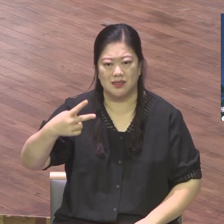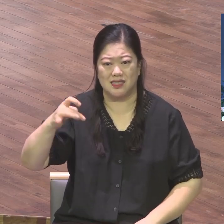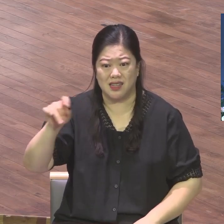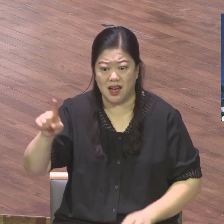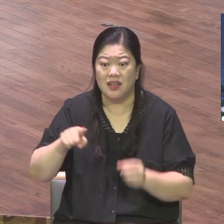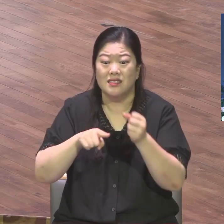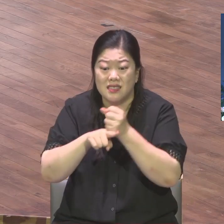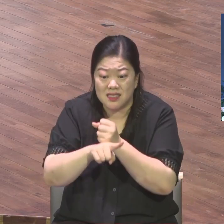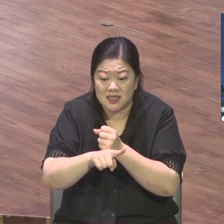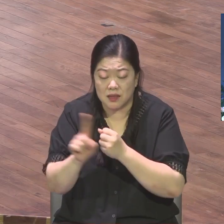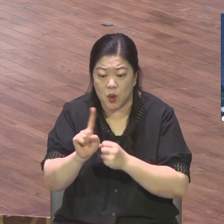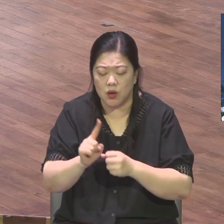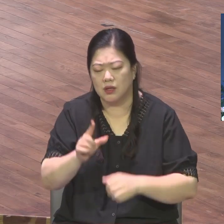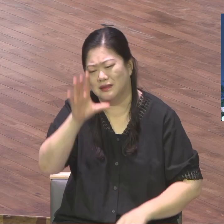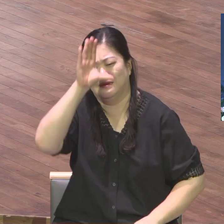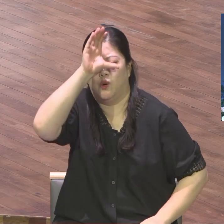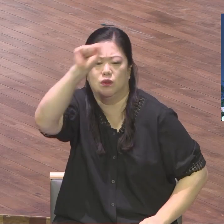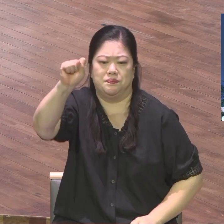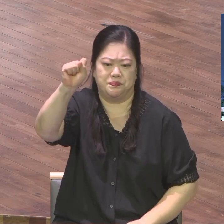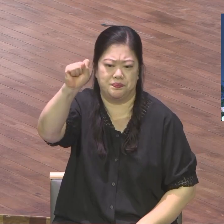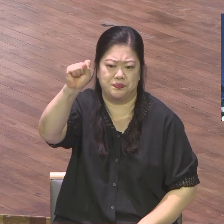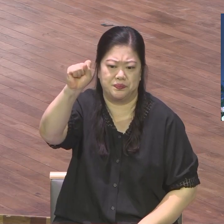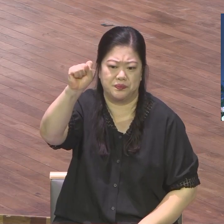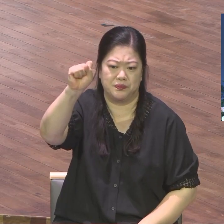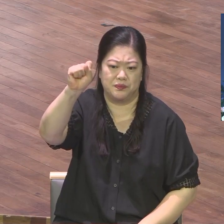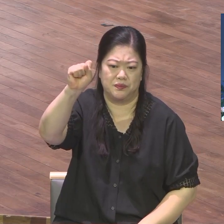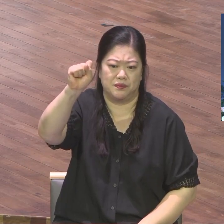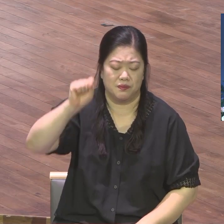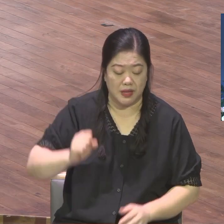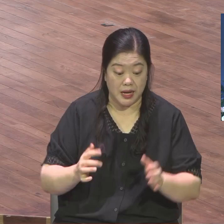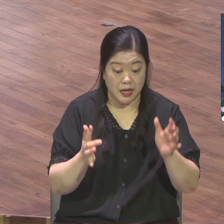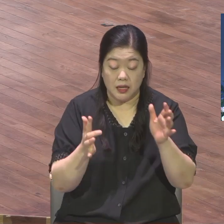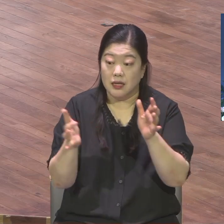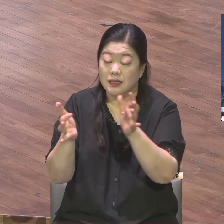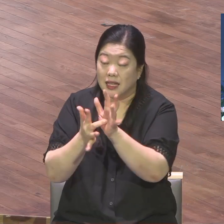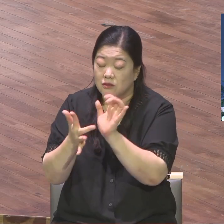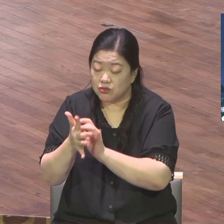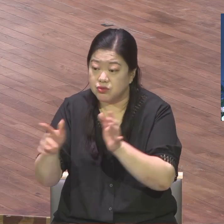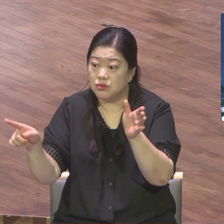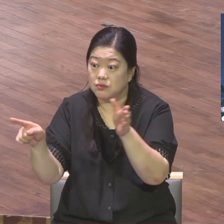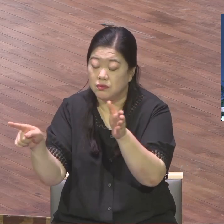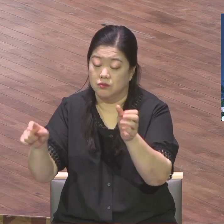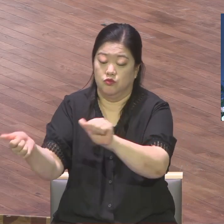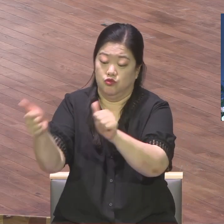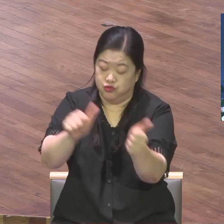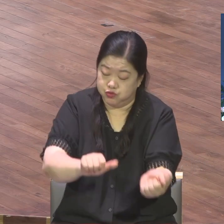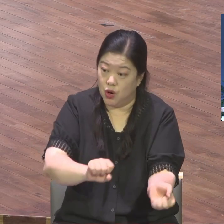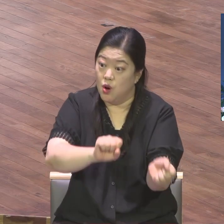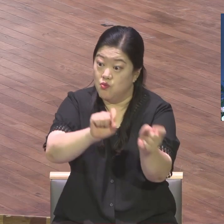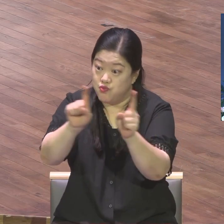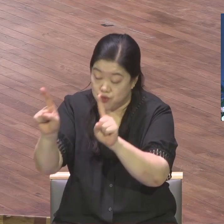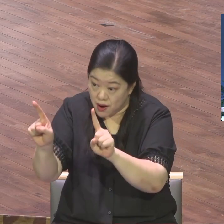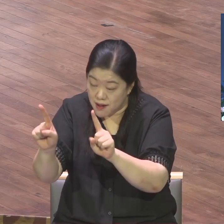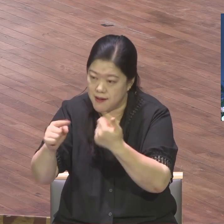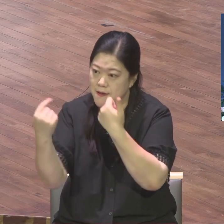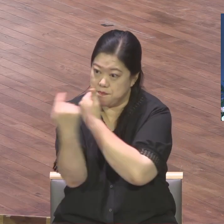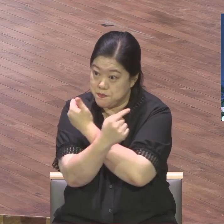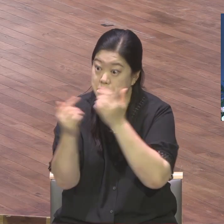이런 뜻이에요. 확실한 증거를 보고도 듣고도 안 믿어. 이걸 거절하는 굳은